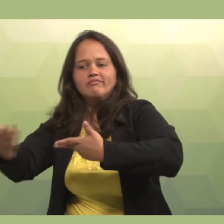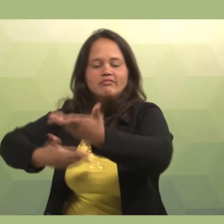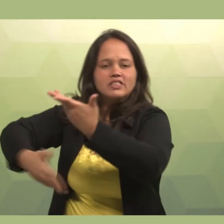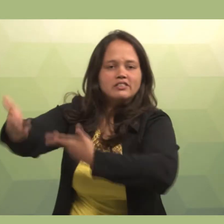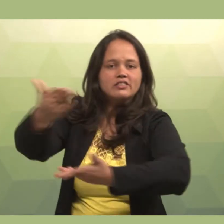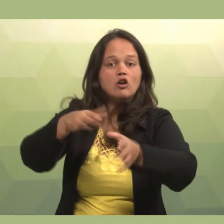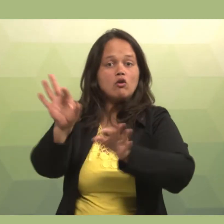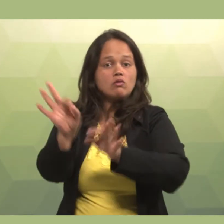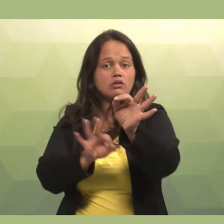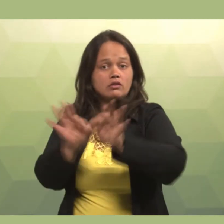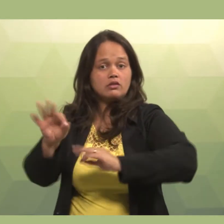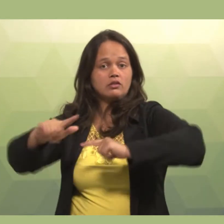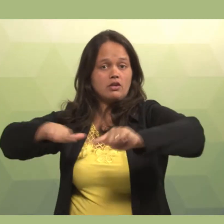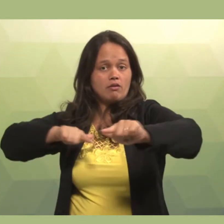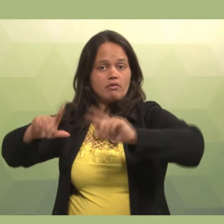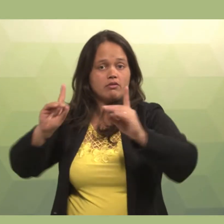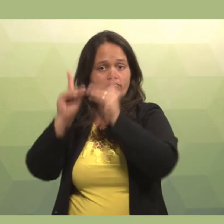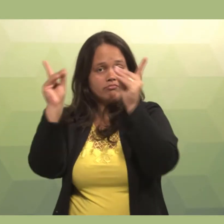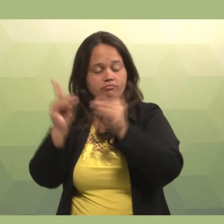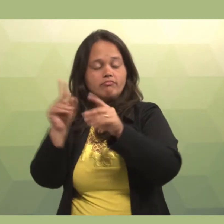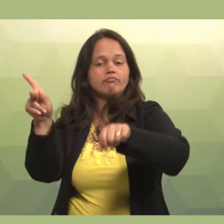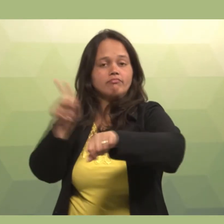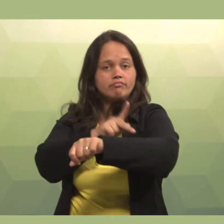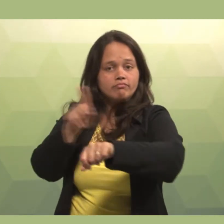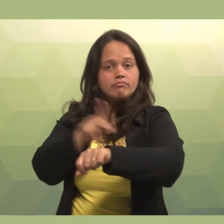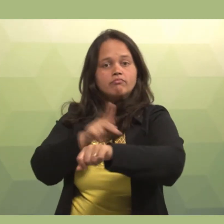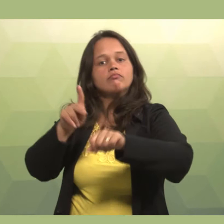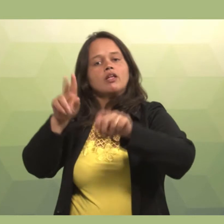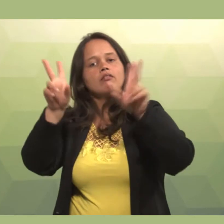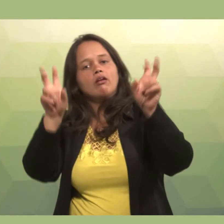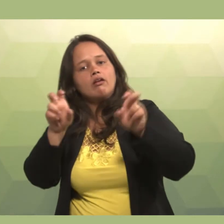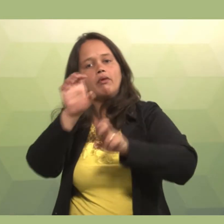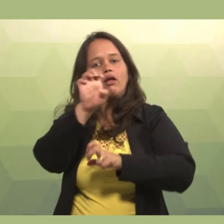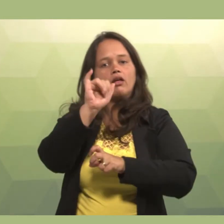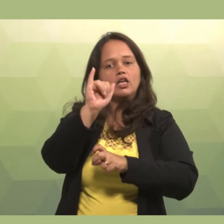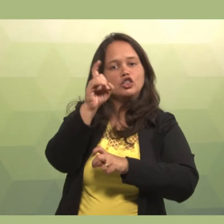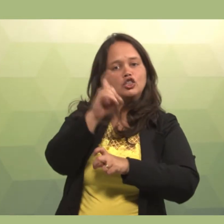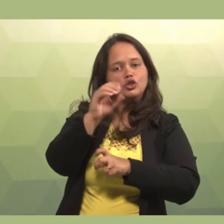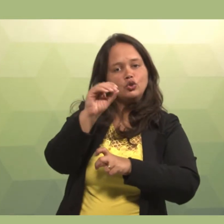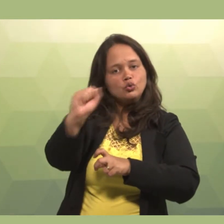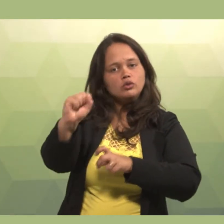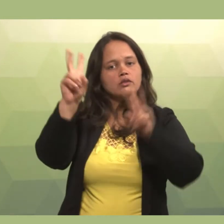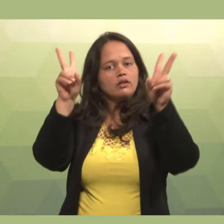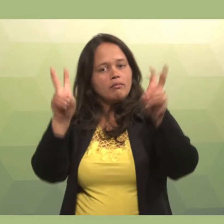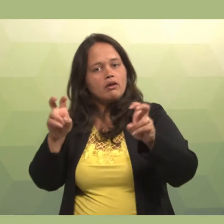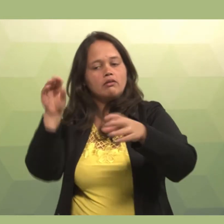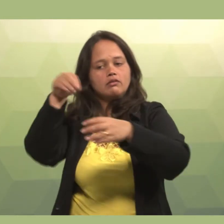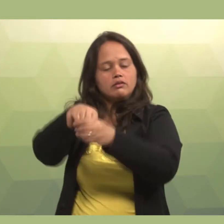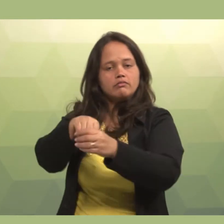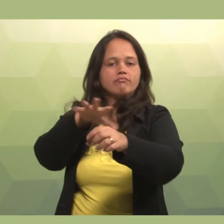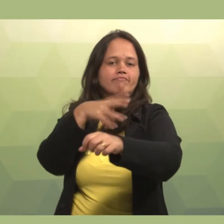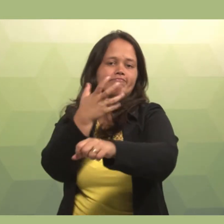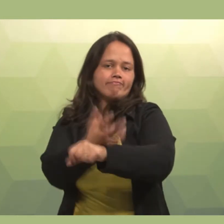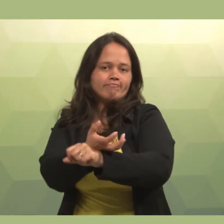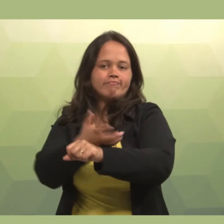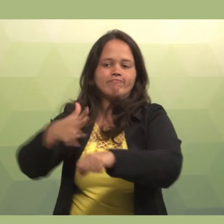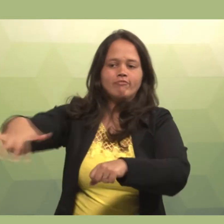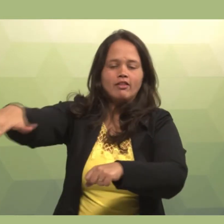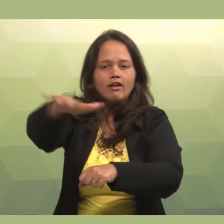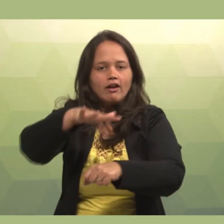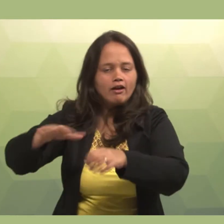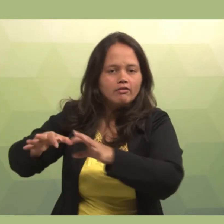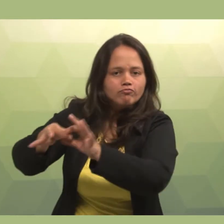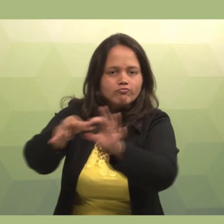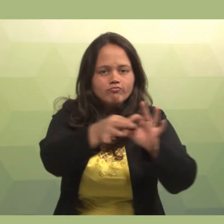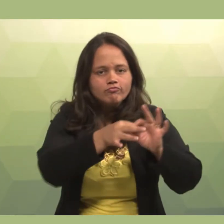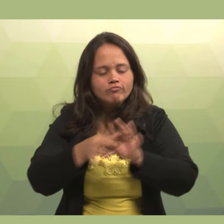temáticos são integrados às disciplinas e às áreas ditas convencionais, de forma a estarem presentes em todas